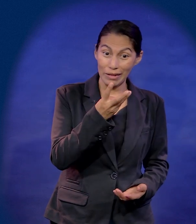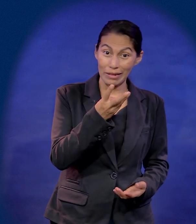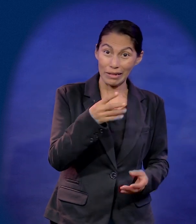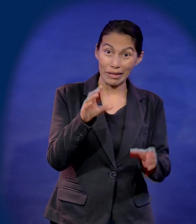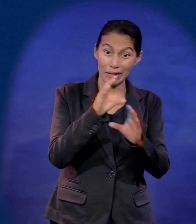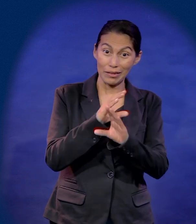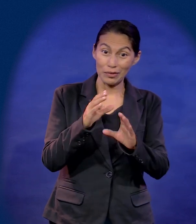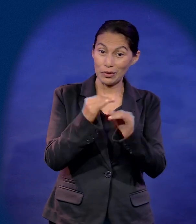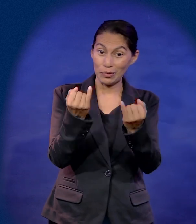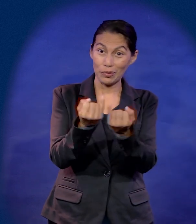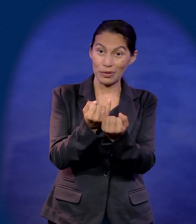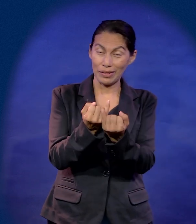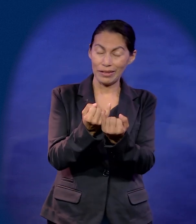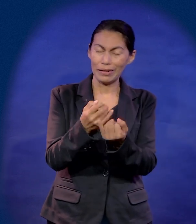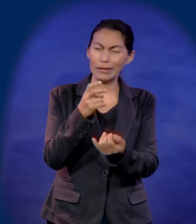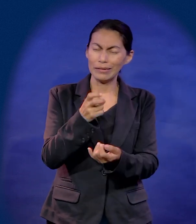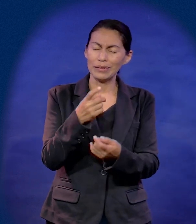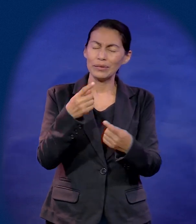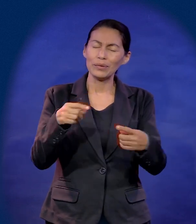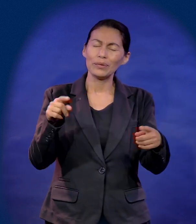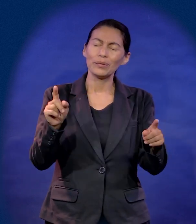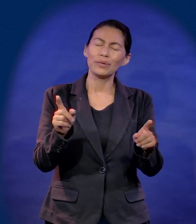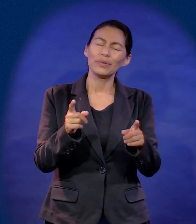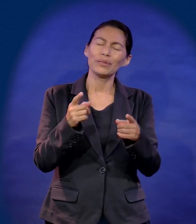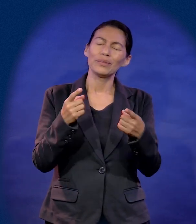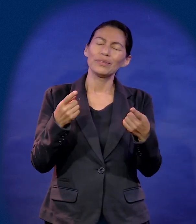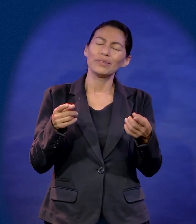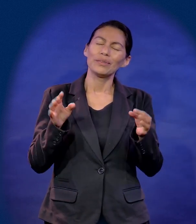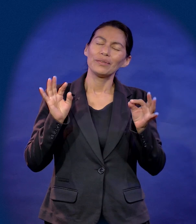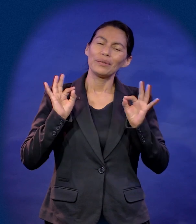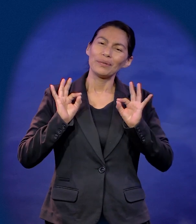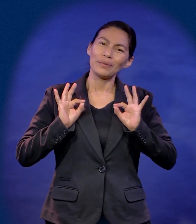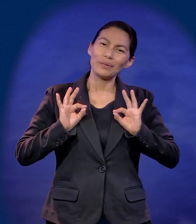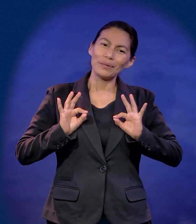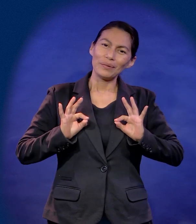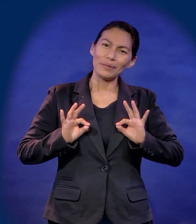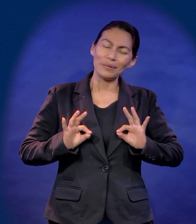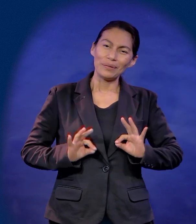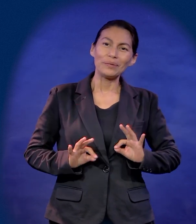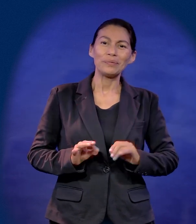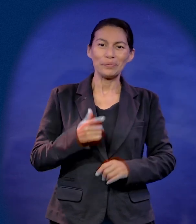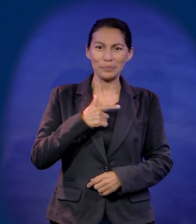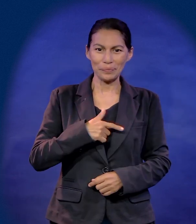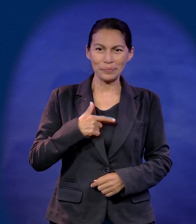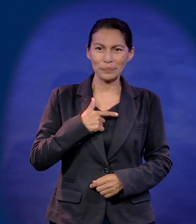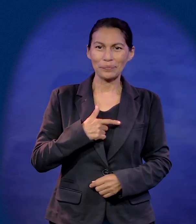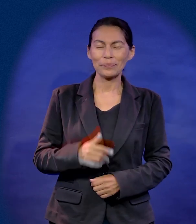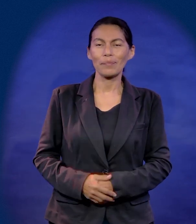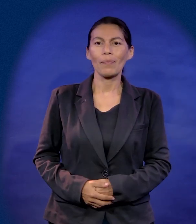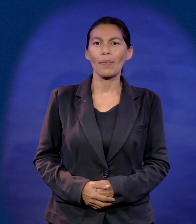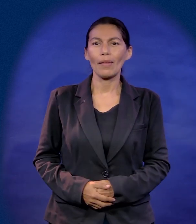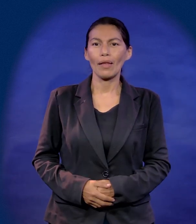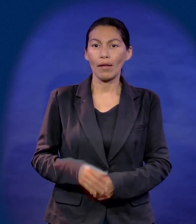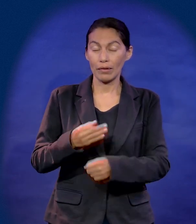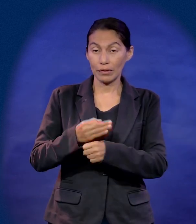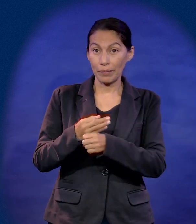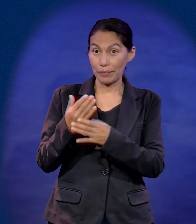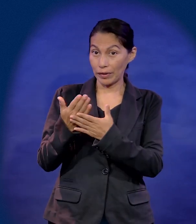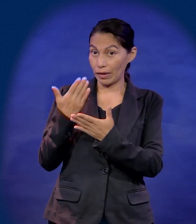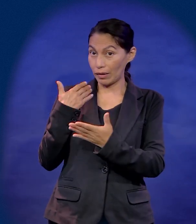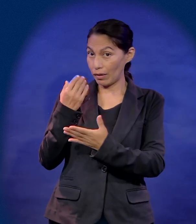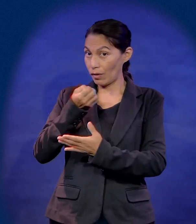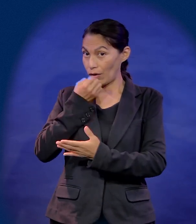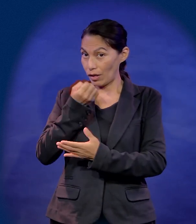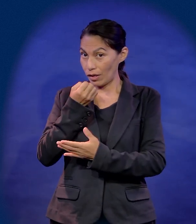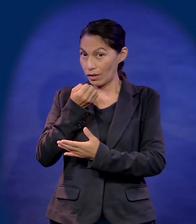quisiéramos que hubiera tres especiales más de esos, escucharlos, cómo se disfruta esa música. Esta mañana me gustaría,